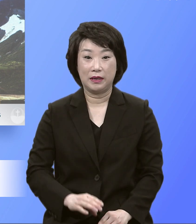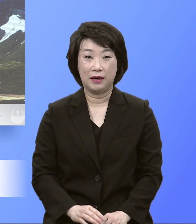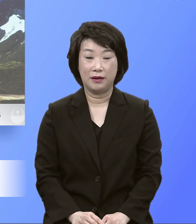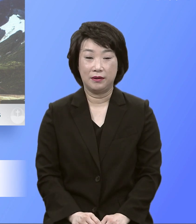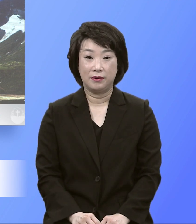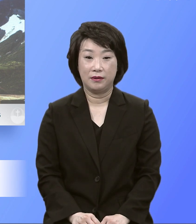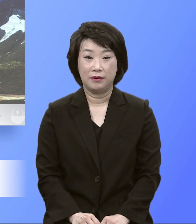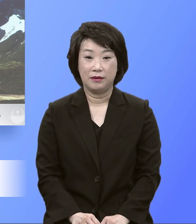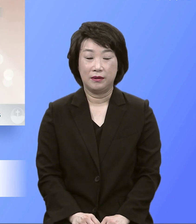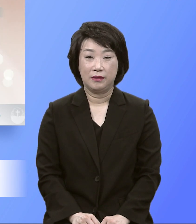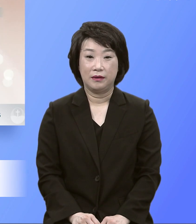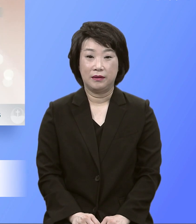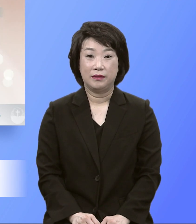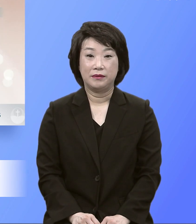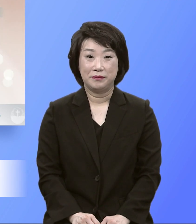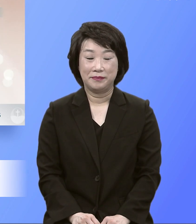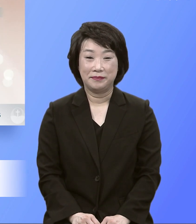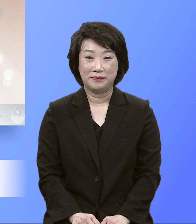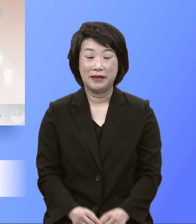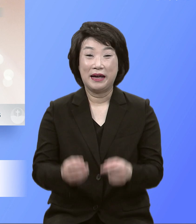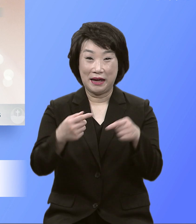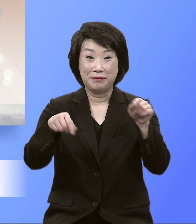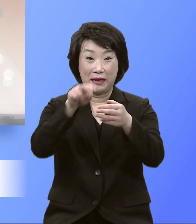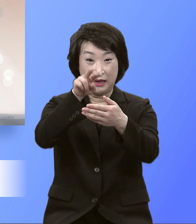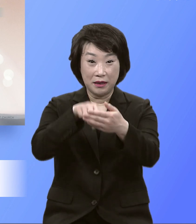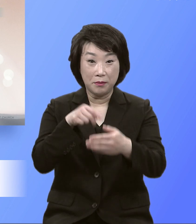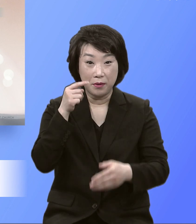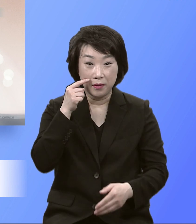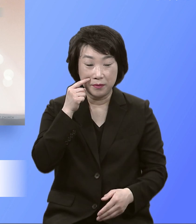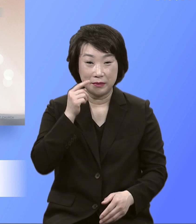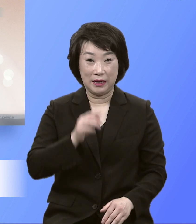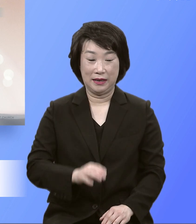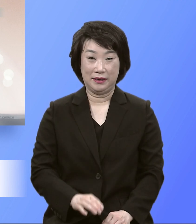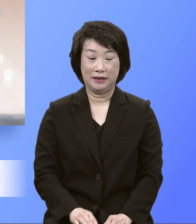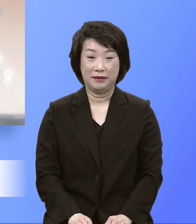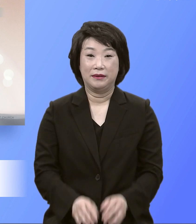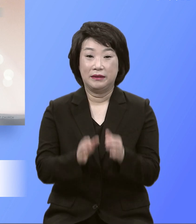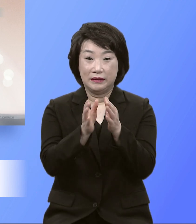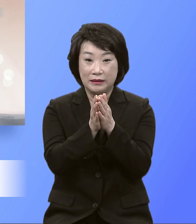합독합니다. 큰 음성으로 읽습니다.